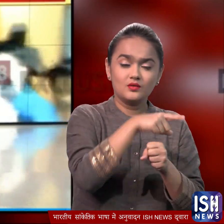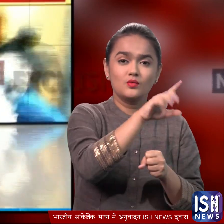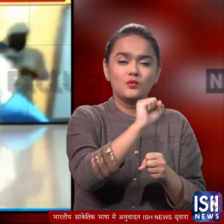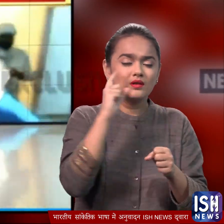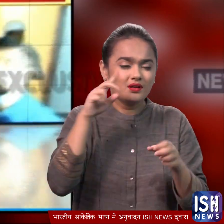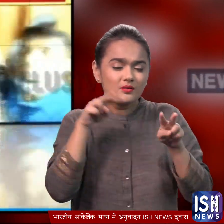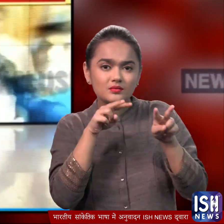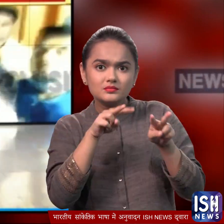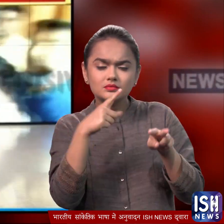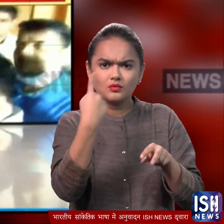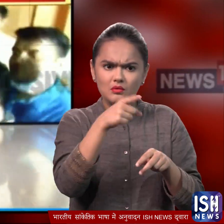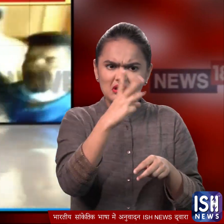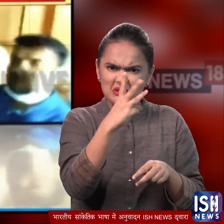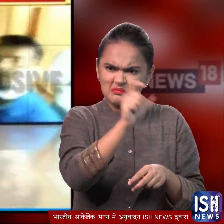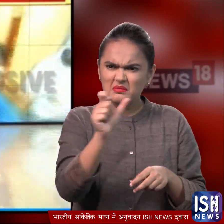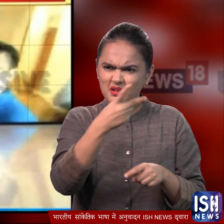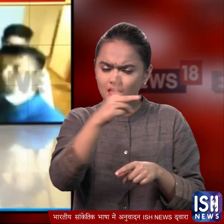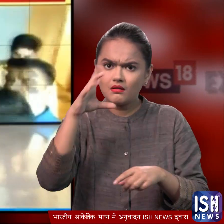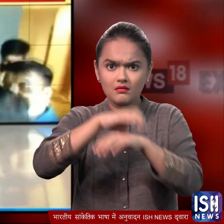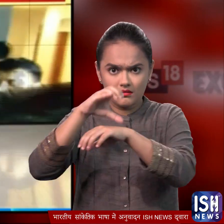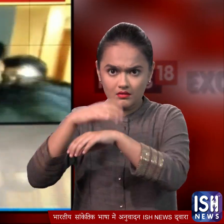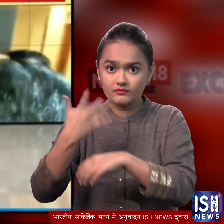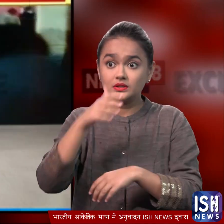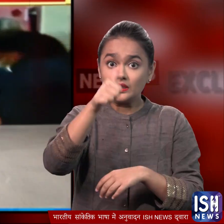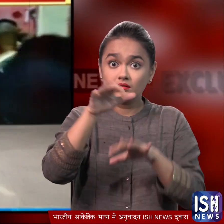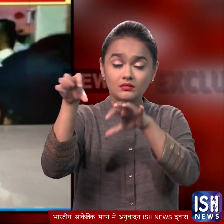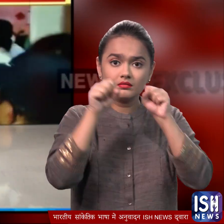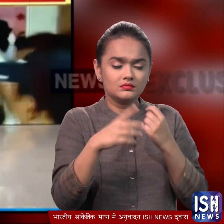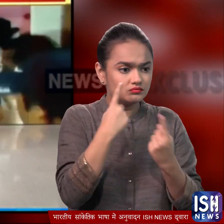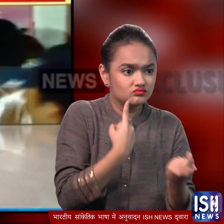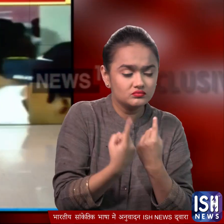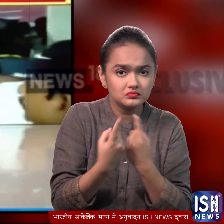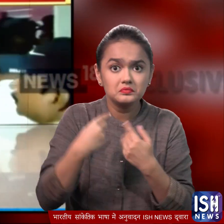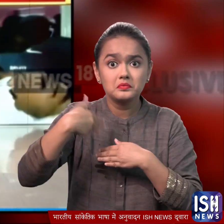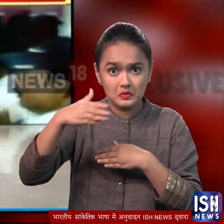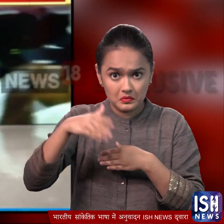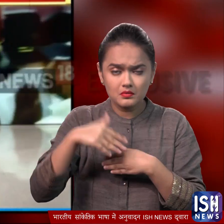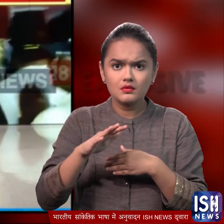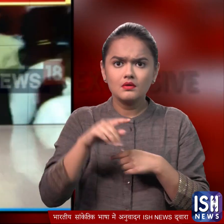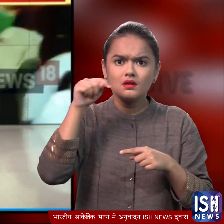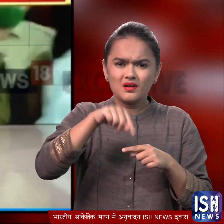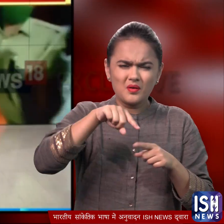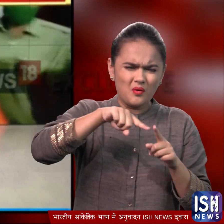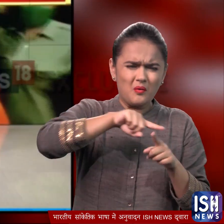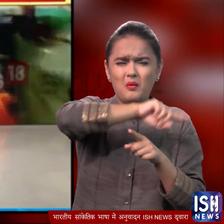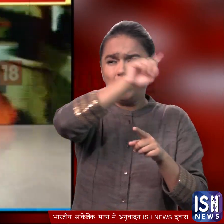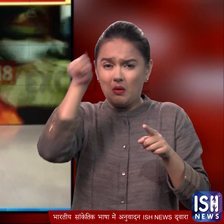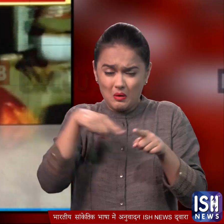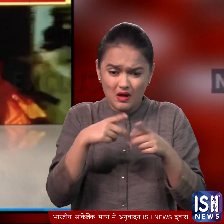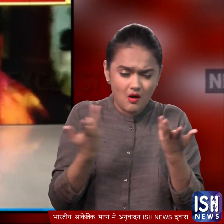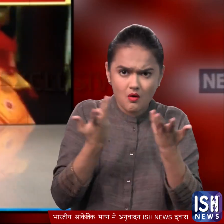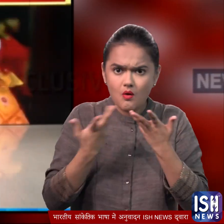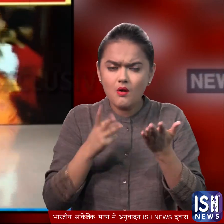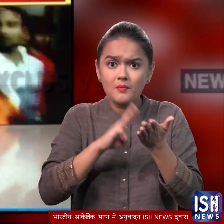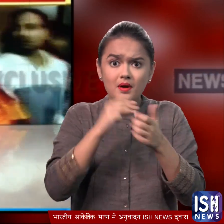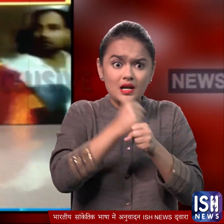गिरी समेत 3 लोगों को गिरफ्तार कर लिया गया और 6 लोगों को हिरासत में लेकर पूछताछ की जा रही है। इस मामले की पूरी जांच महंत नरेंद्र गिरी